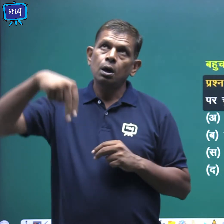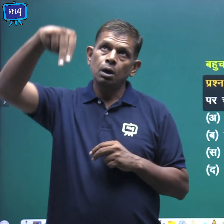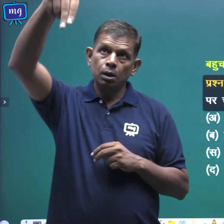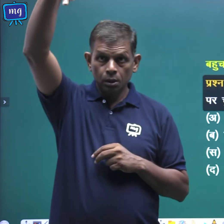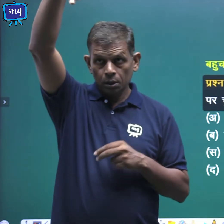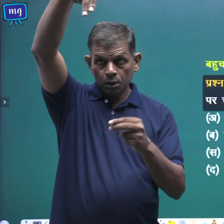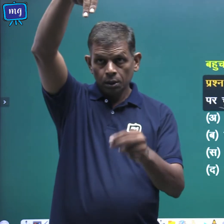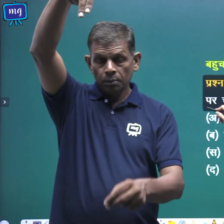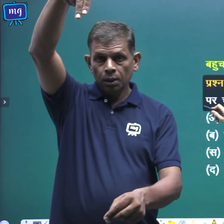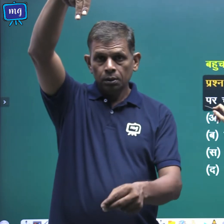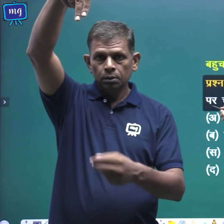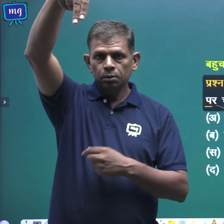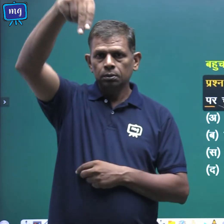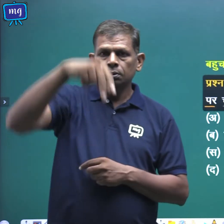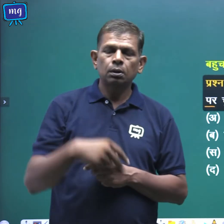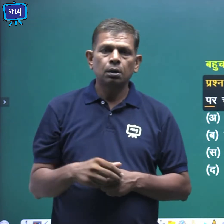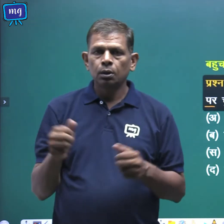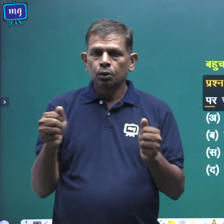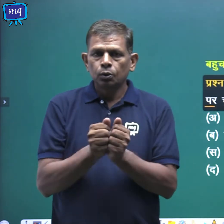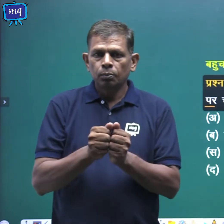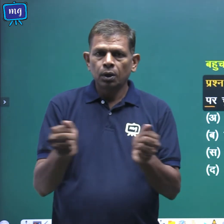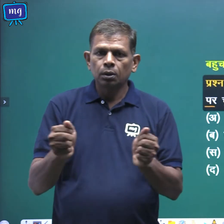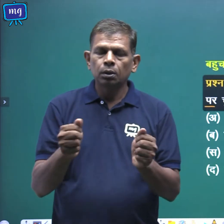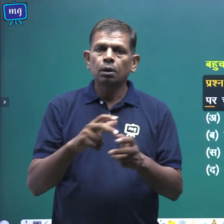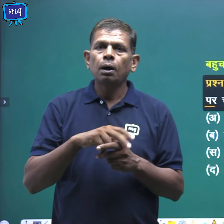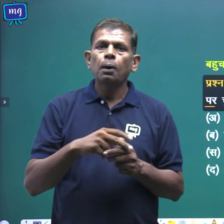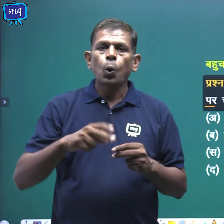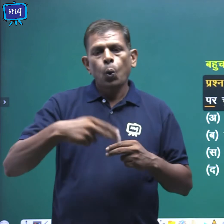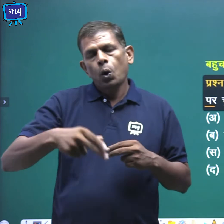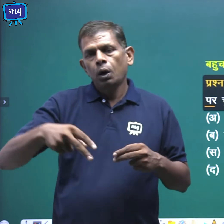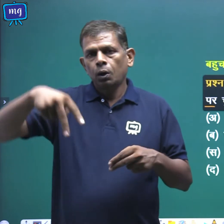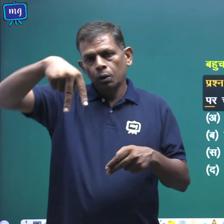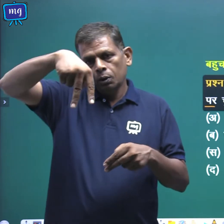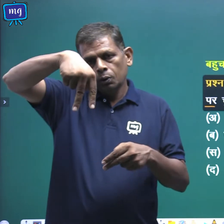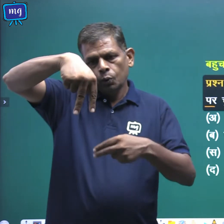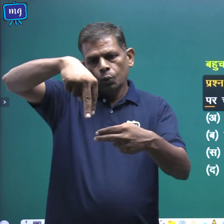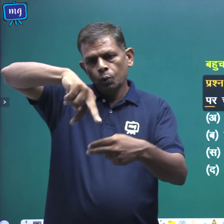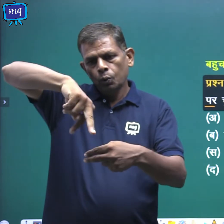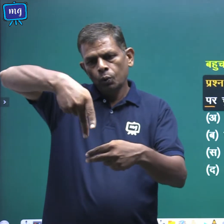लटकाने पर चुंबक सदा रुकता है।